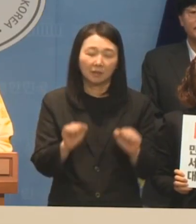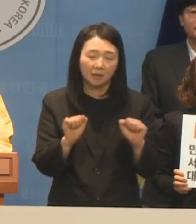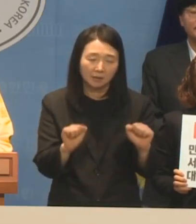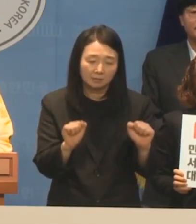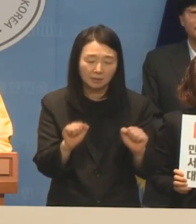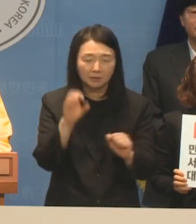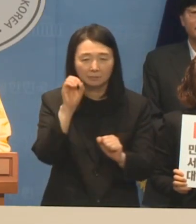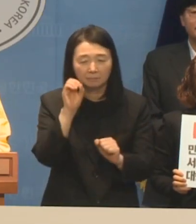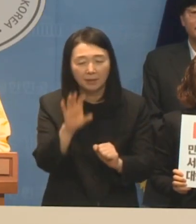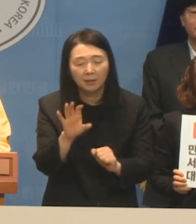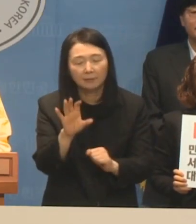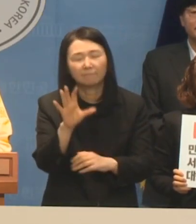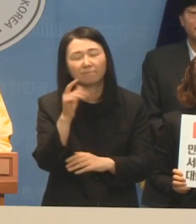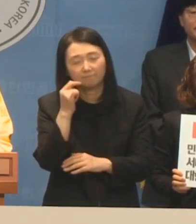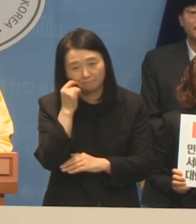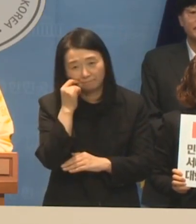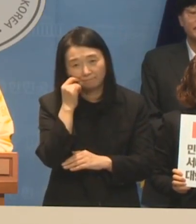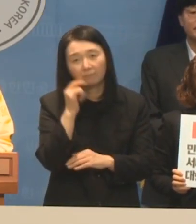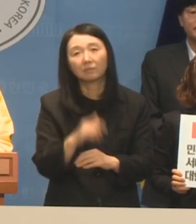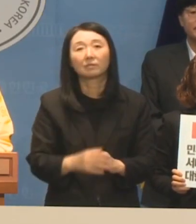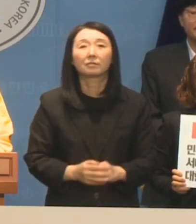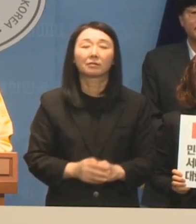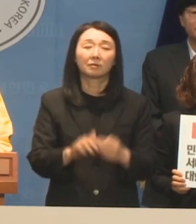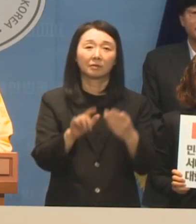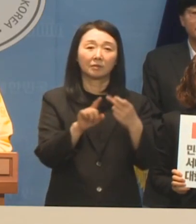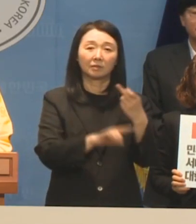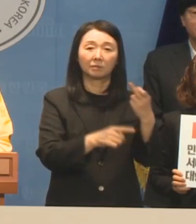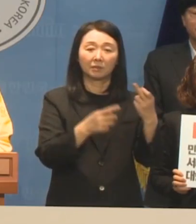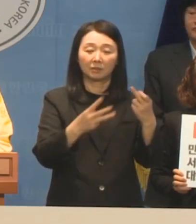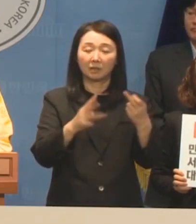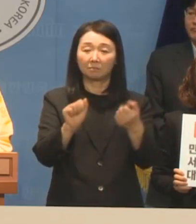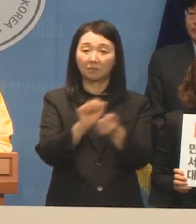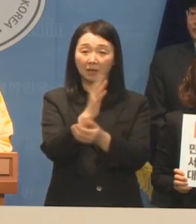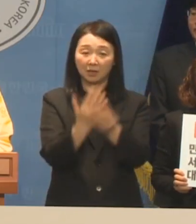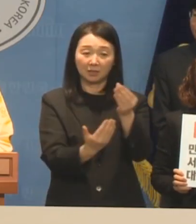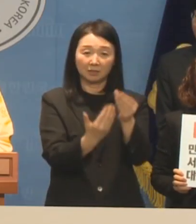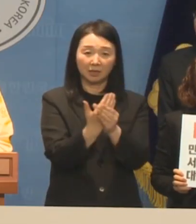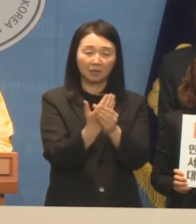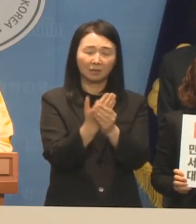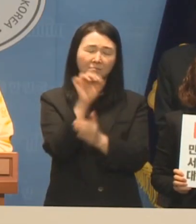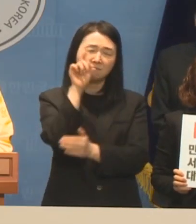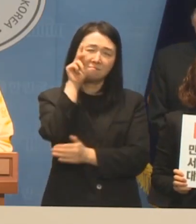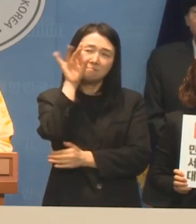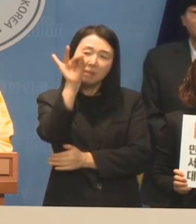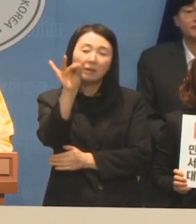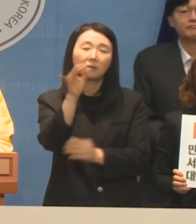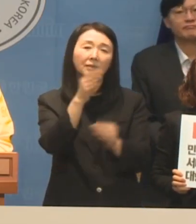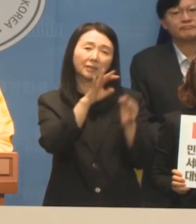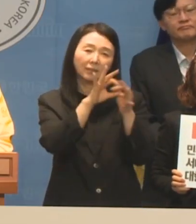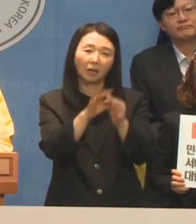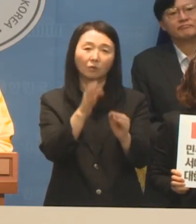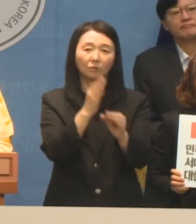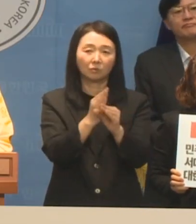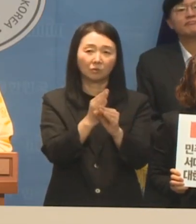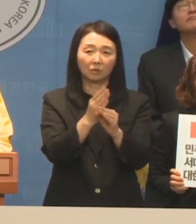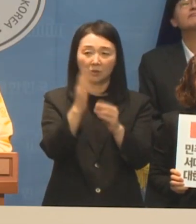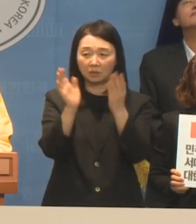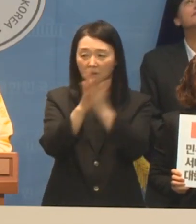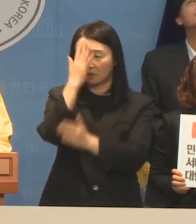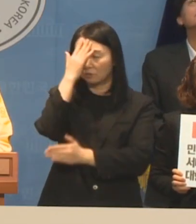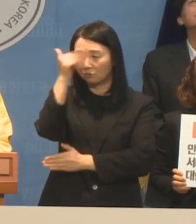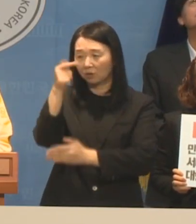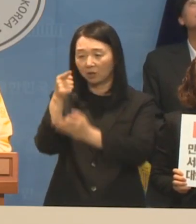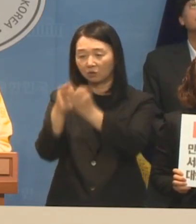안녕하십니까 인사를 못 드리겠습니다. 12.3 내란 사태가 100일이 넘도록 이어지고 있습니다. 내란 속의